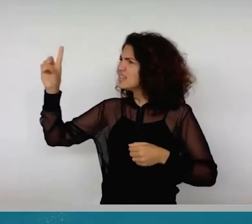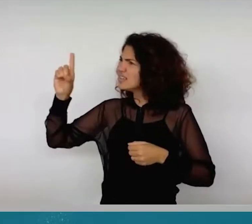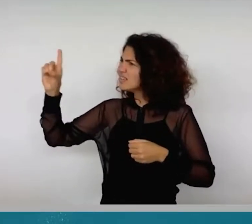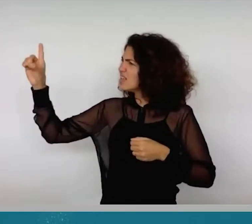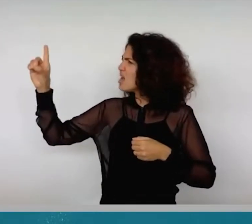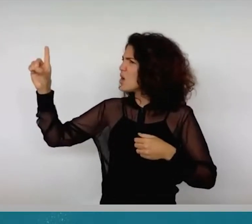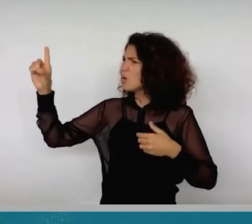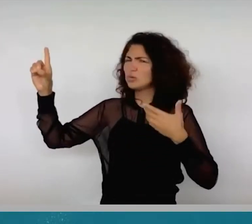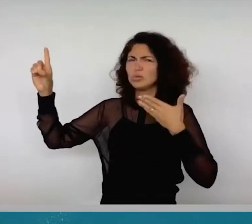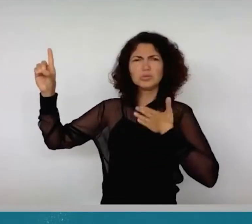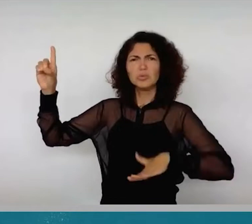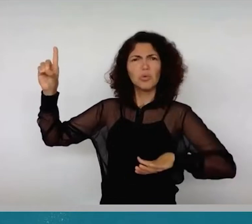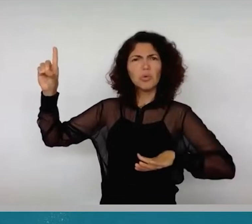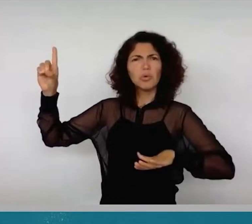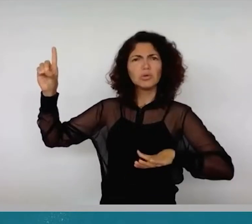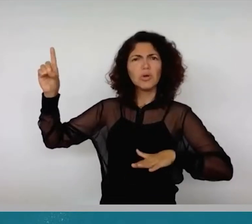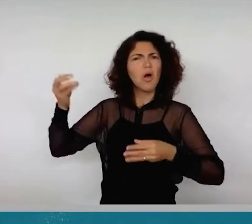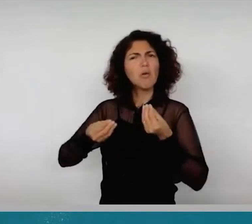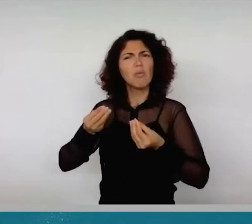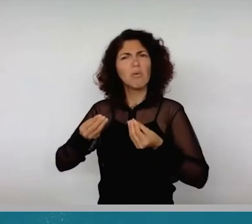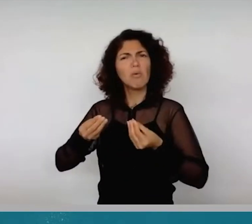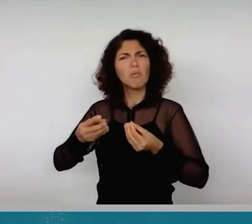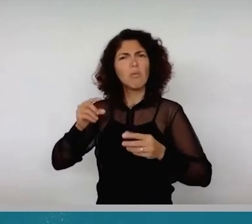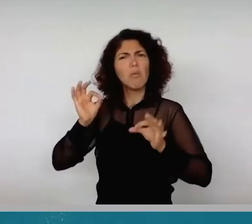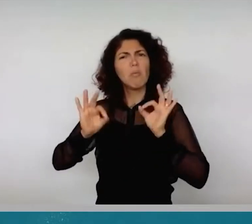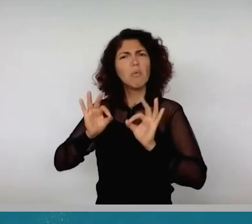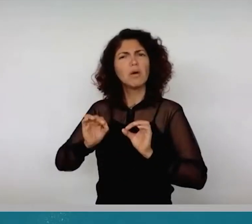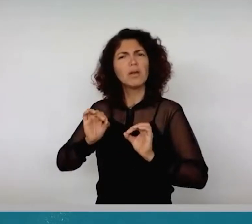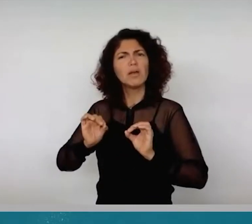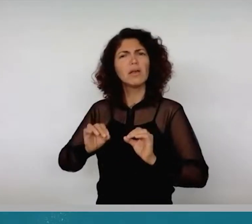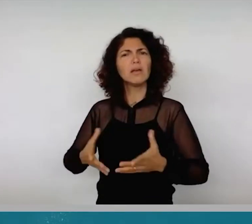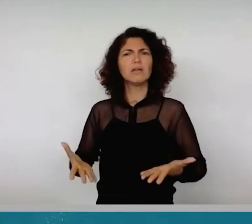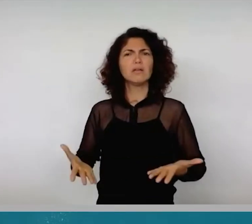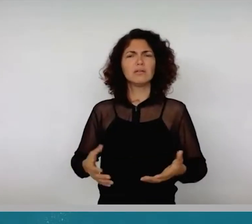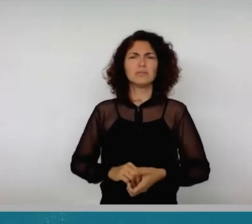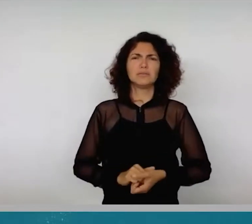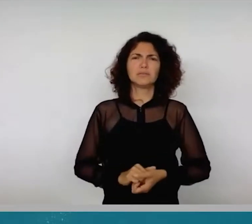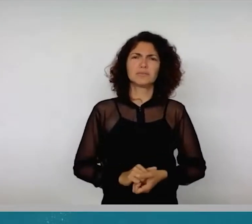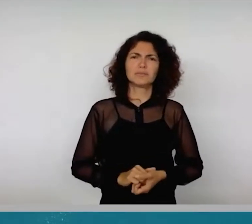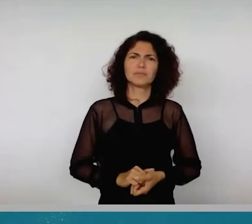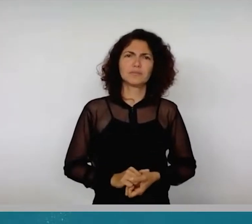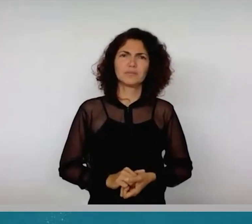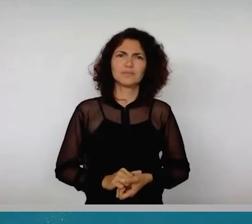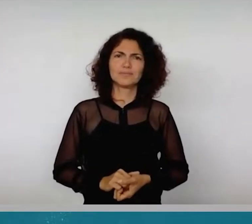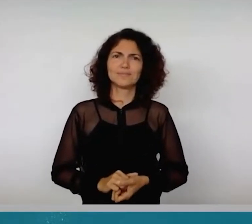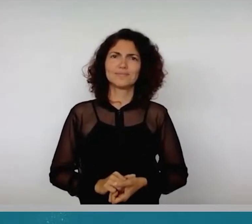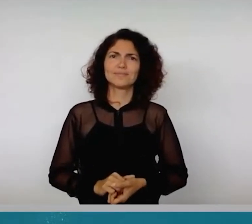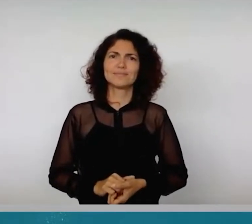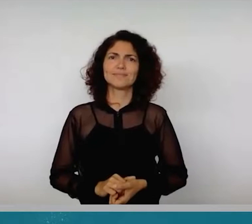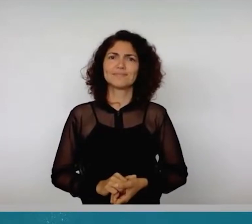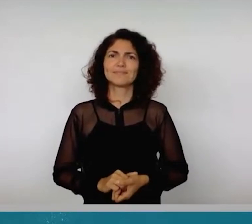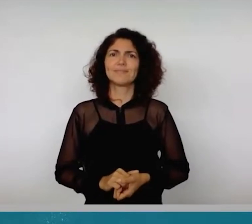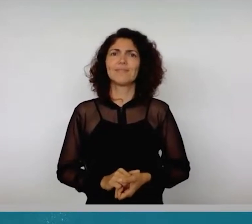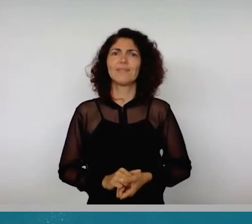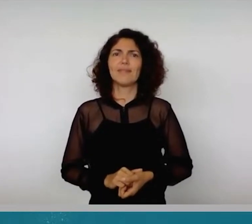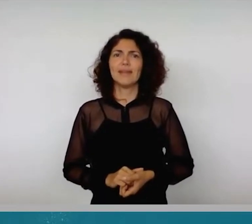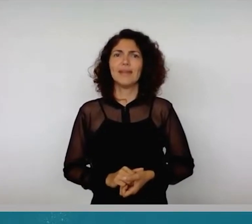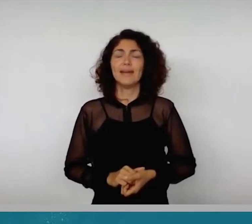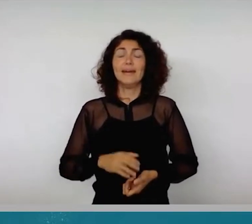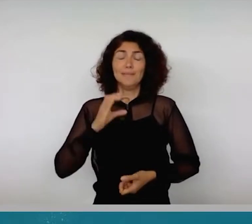que o Senhor foi generoso com ele e não comigo? Por que o Senhor favoreceu mais a ele do que